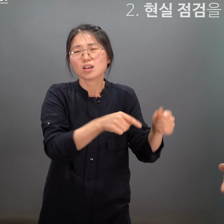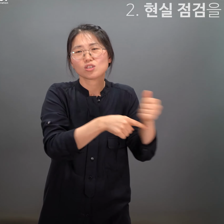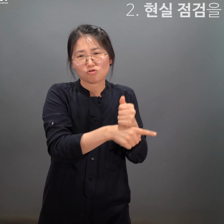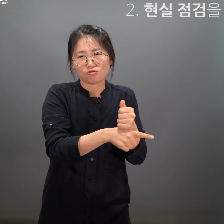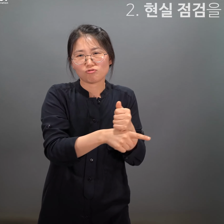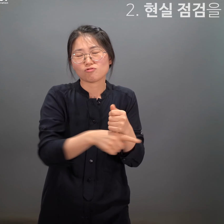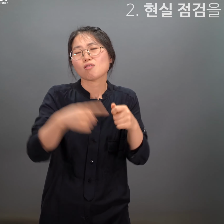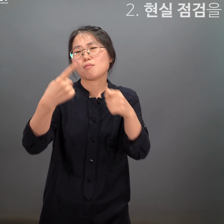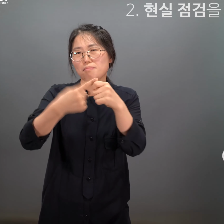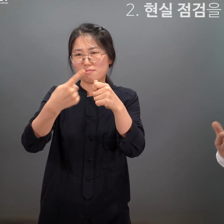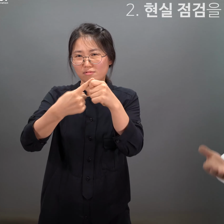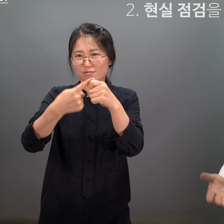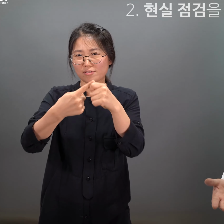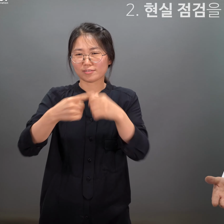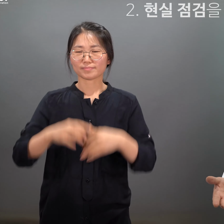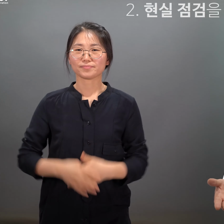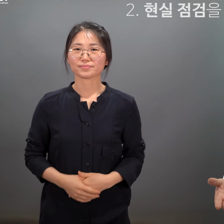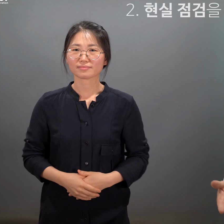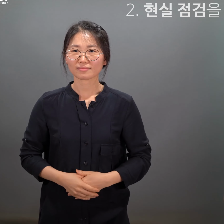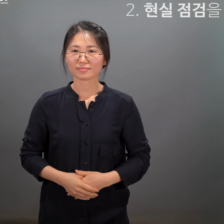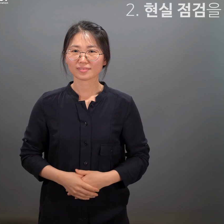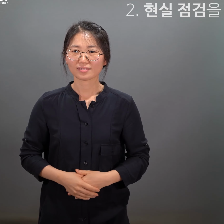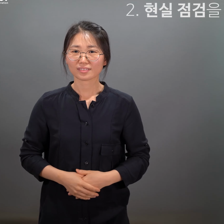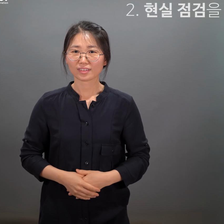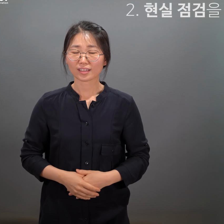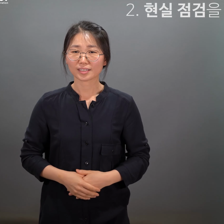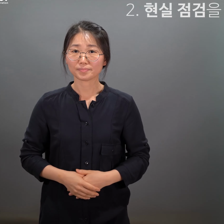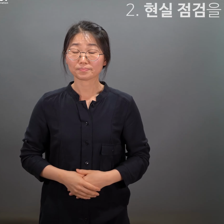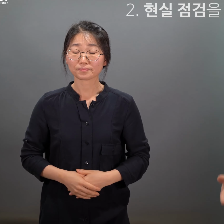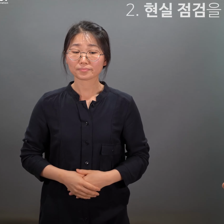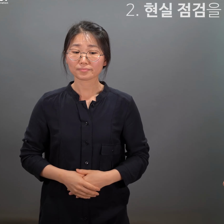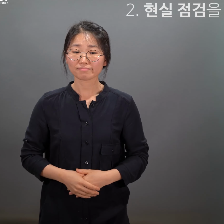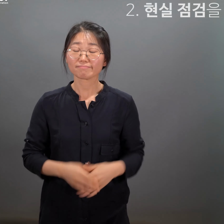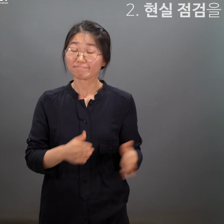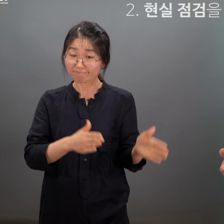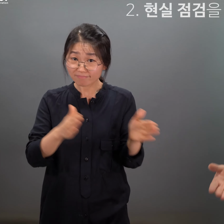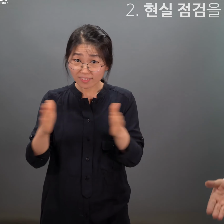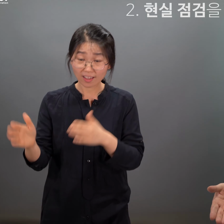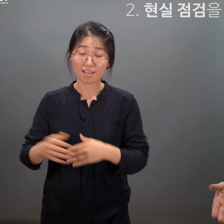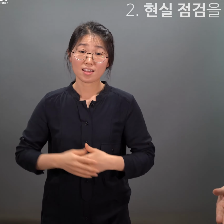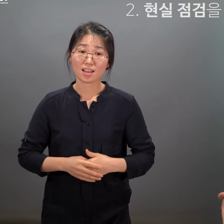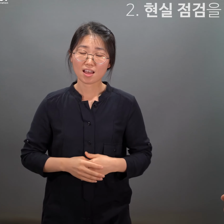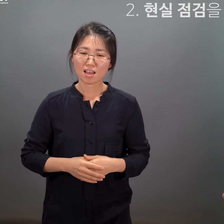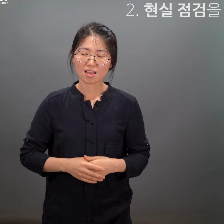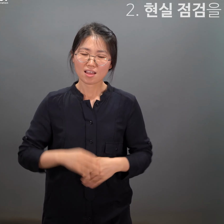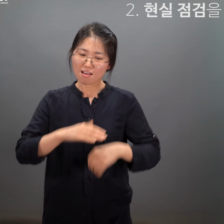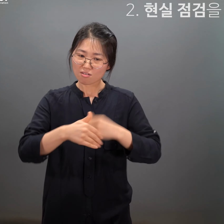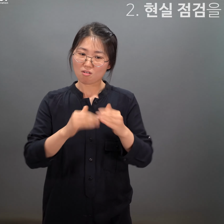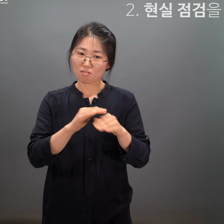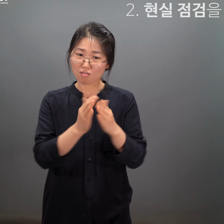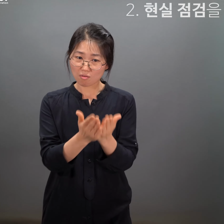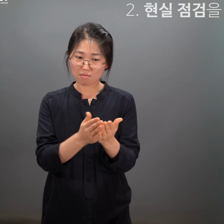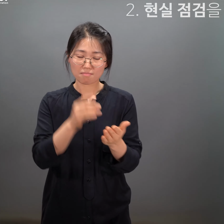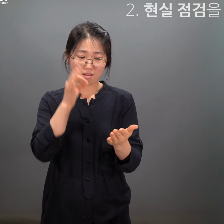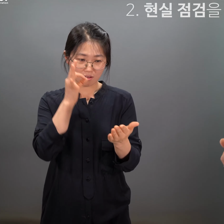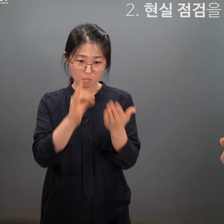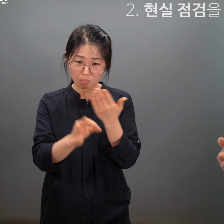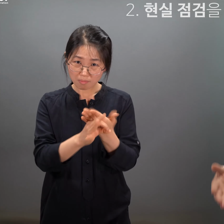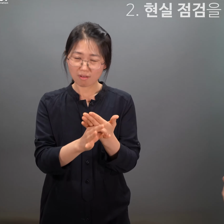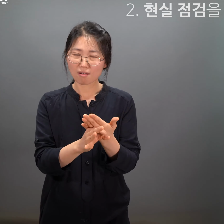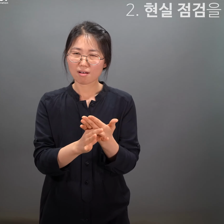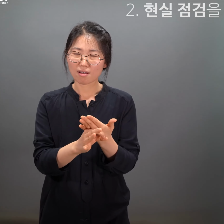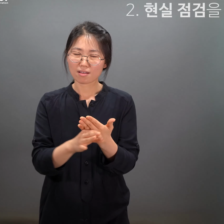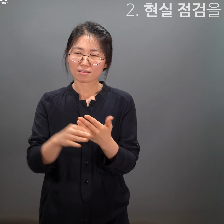또 성경의 말씀, 또 다른 것 하나를 보시면은 여러분들이 왜 하나님께서 가나안 땅에 가나안